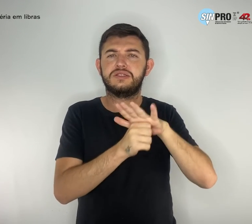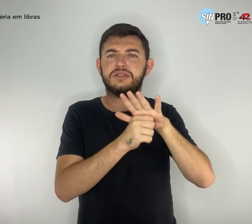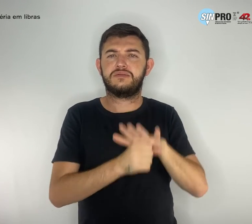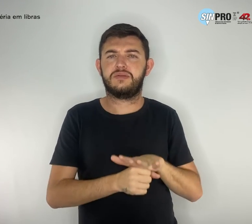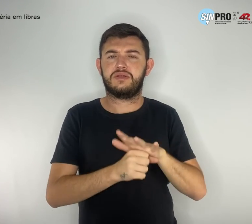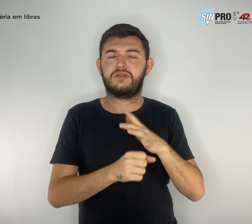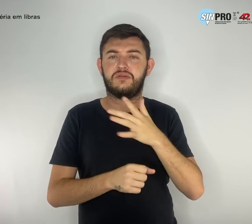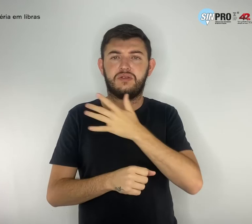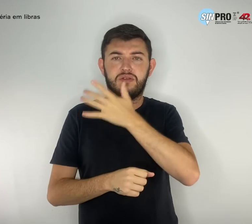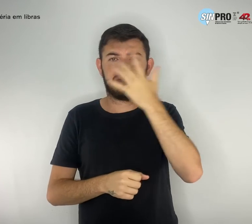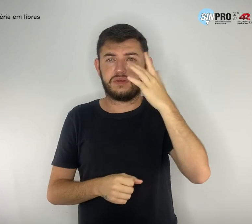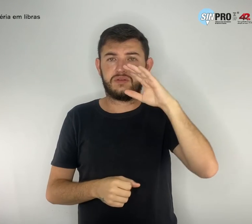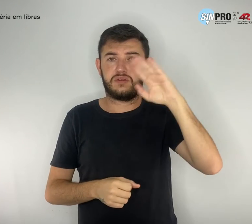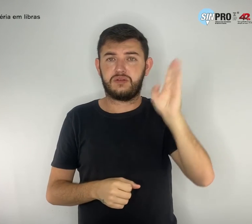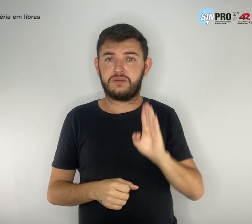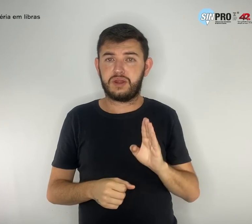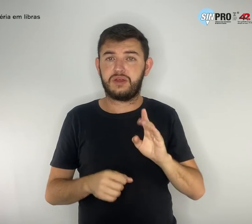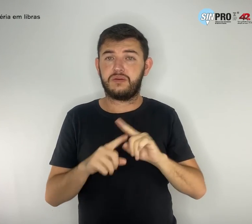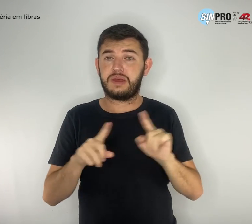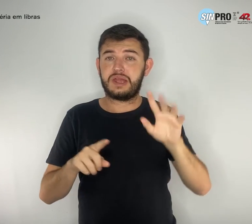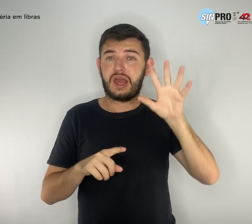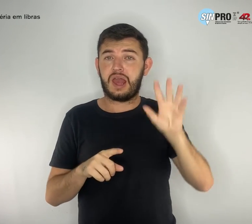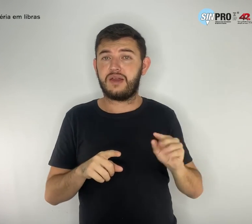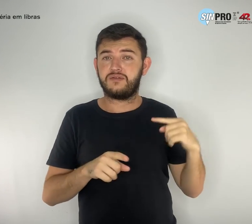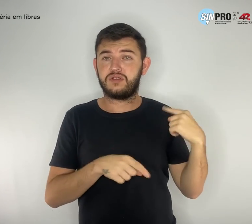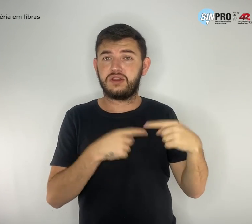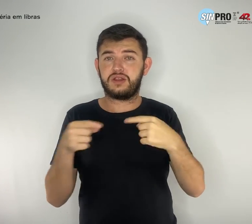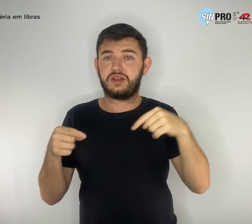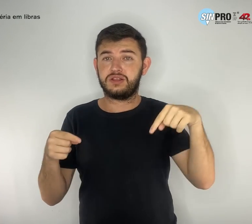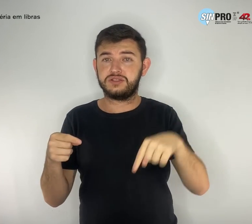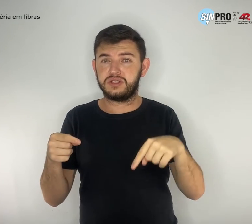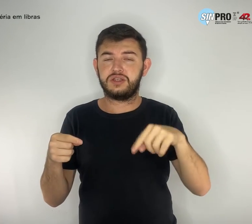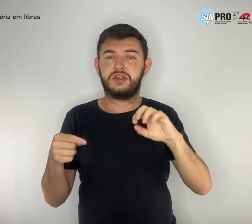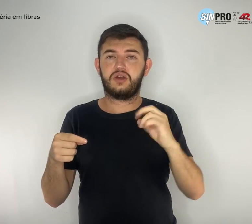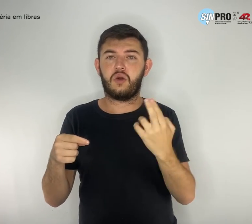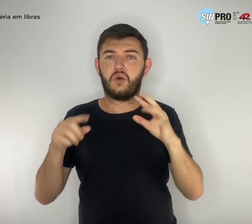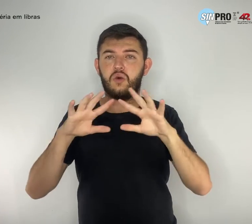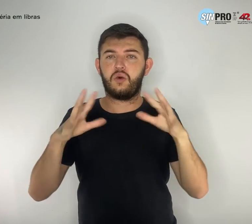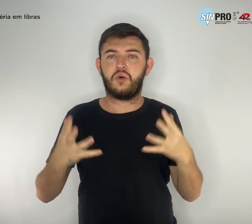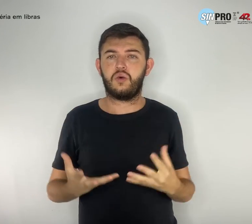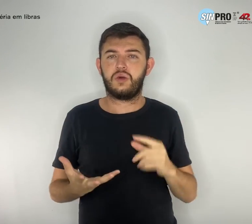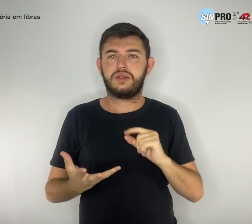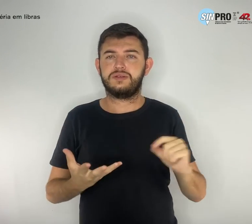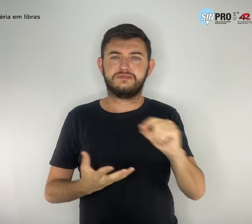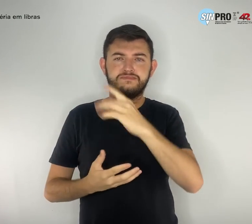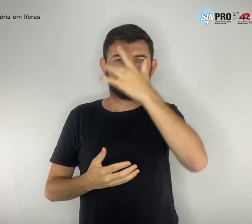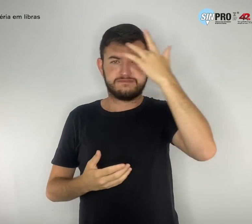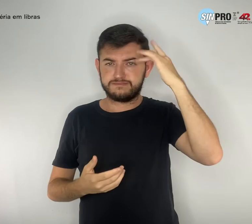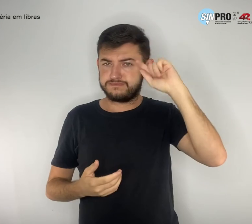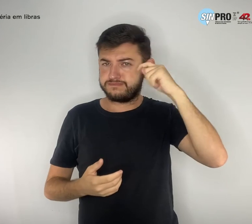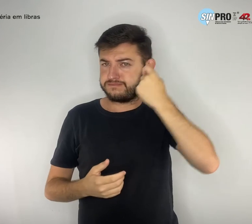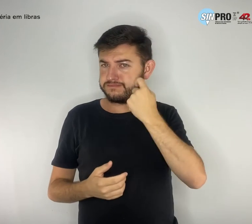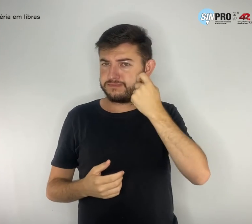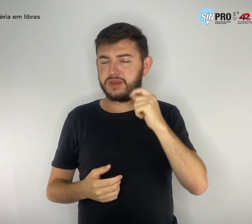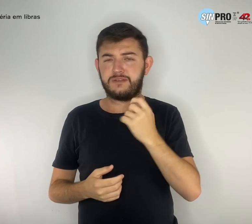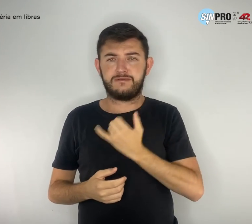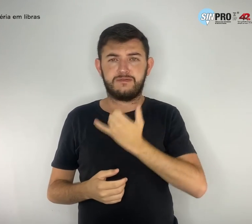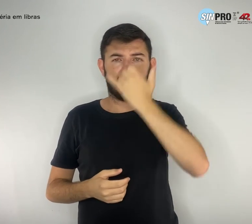no Brasil e no mundo. Os negros são as principais vítimas das maiorias dos casos de homicídios